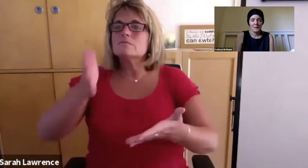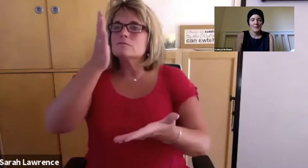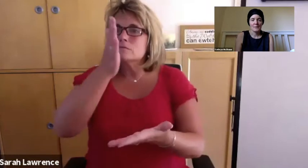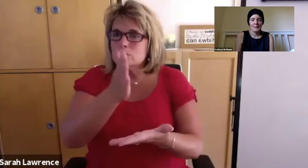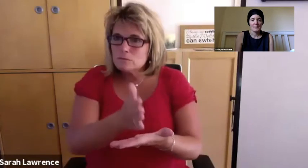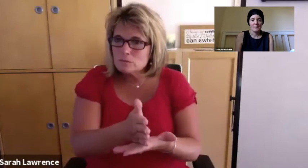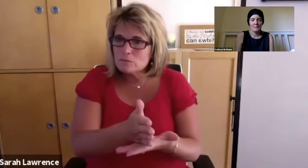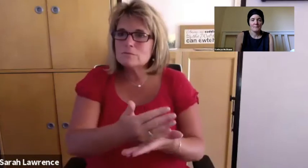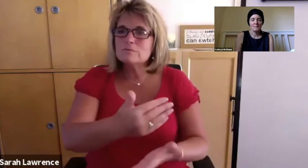Glad.